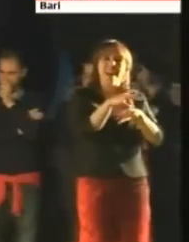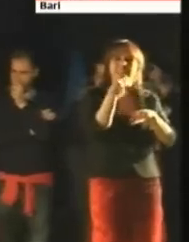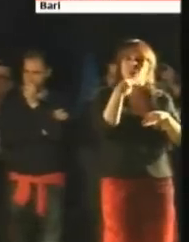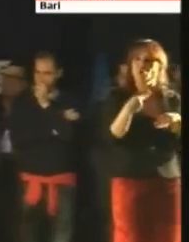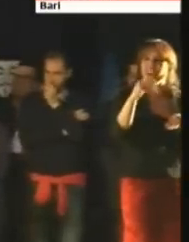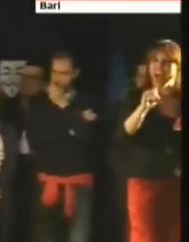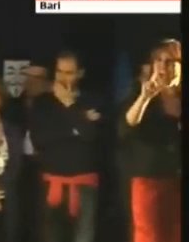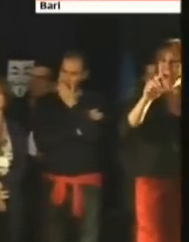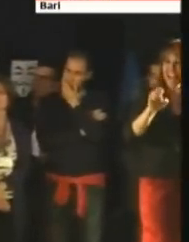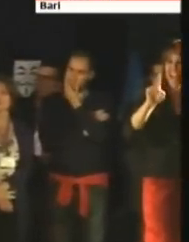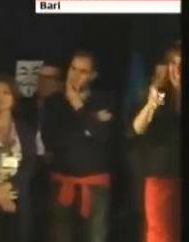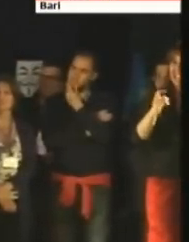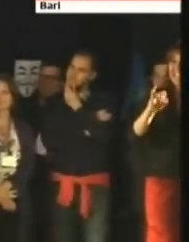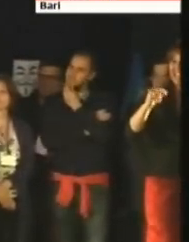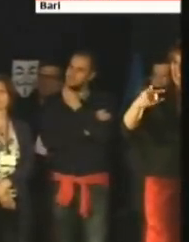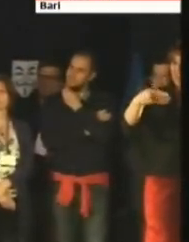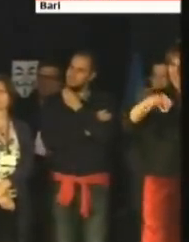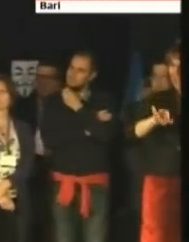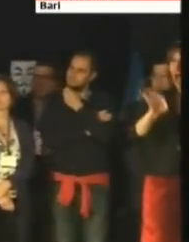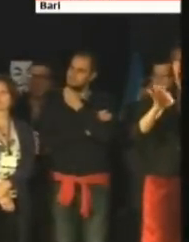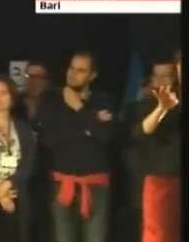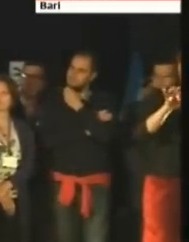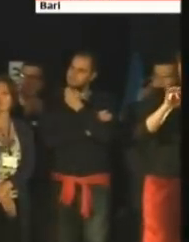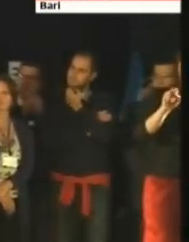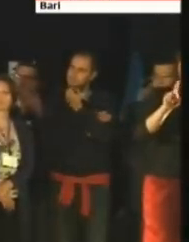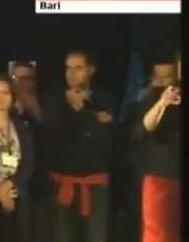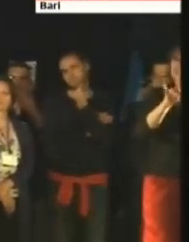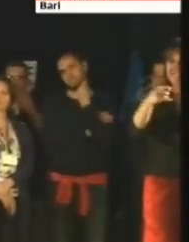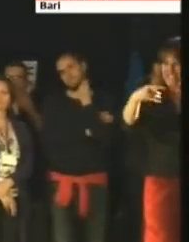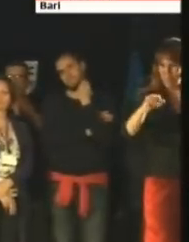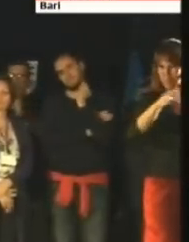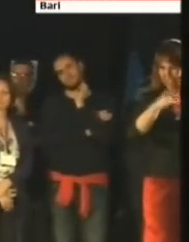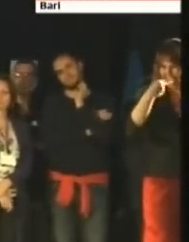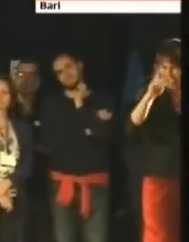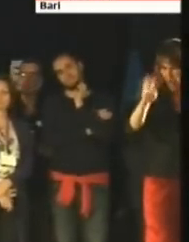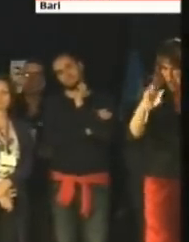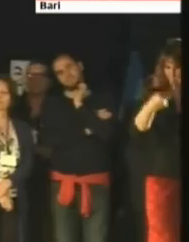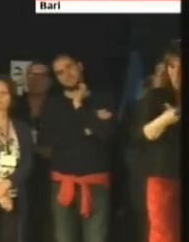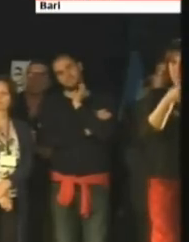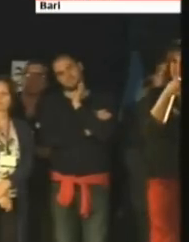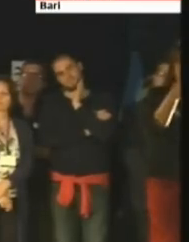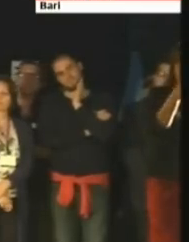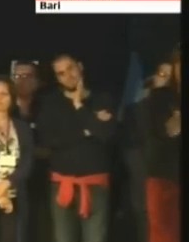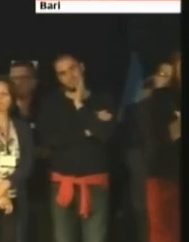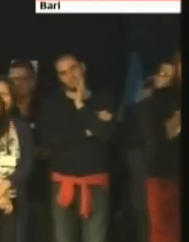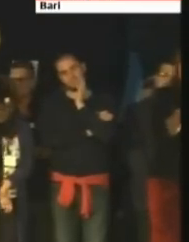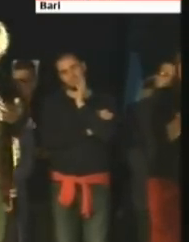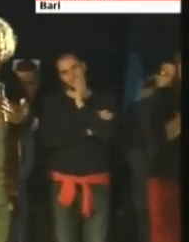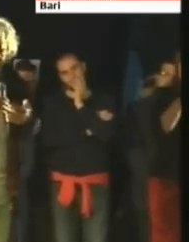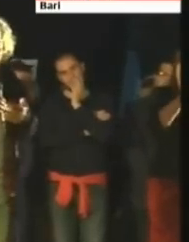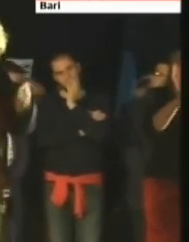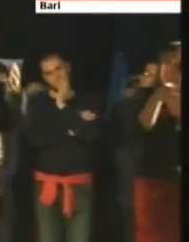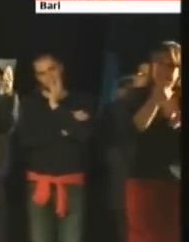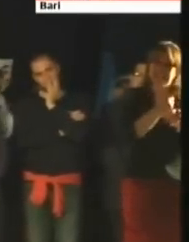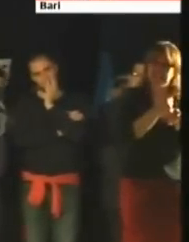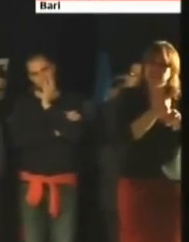alexitimia. Alexitimia o alessitimia è la stessa cosa. L'alessitimia è l'incapacità di